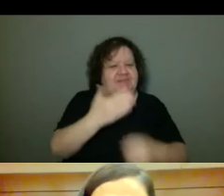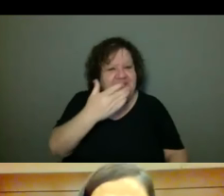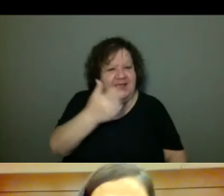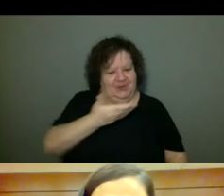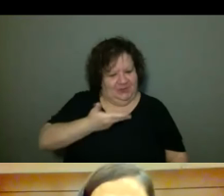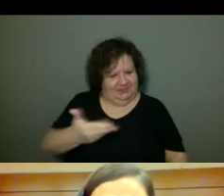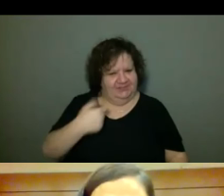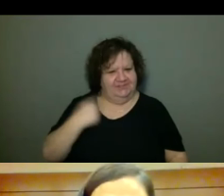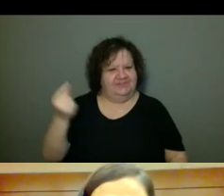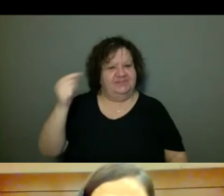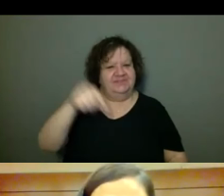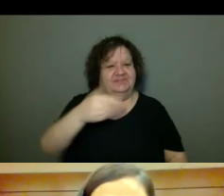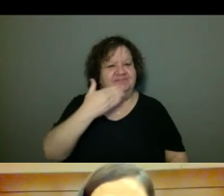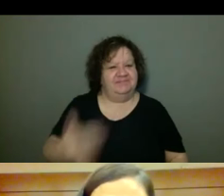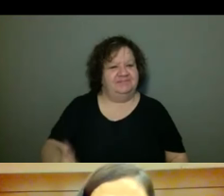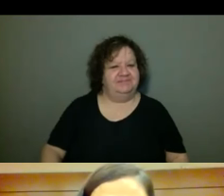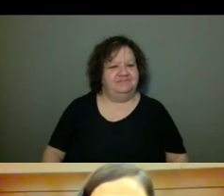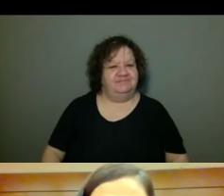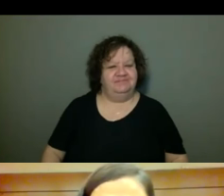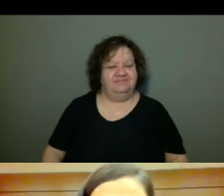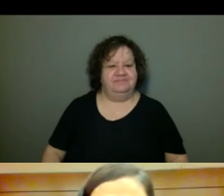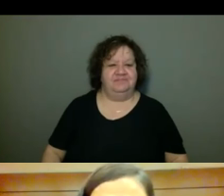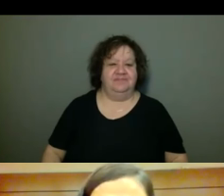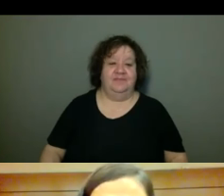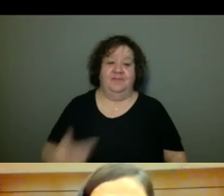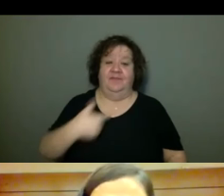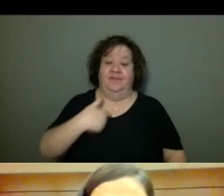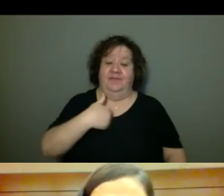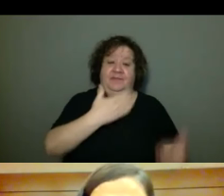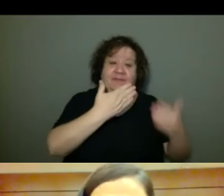Hãy kênh không